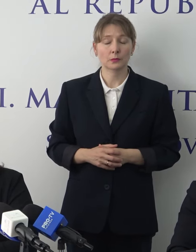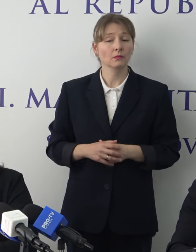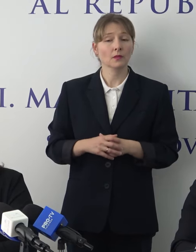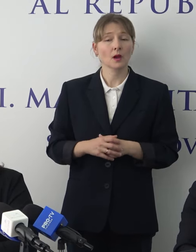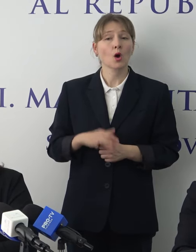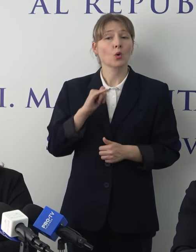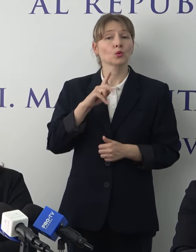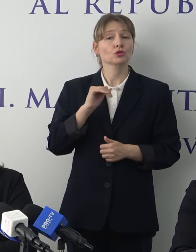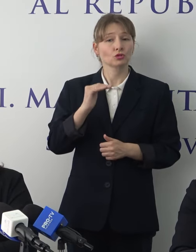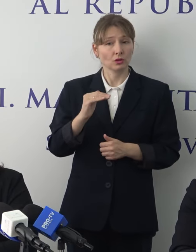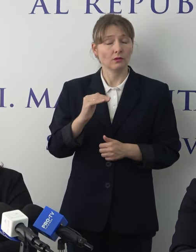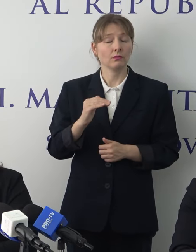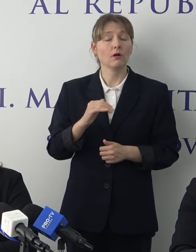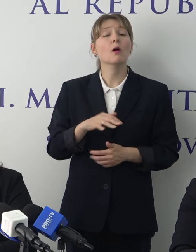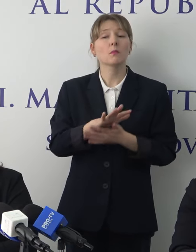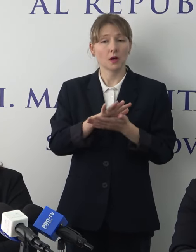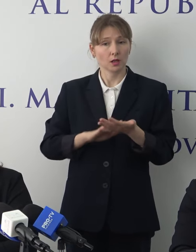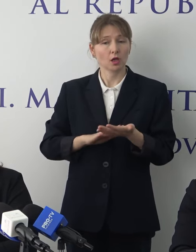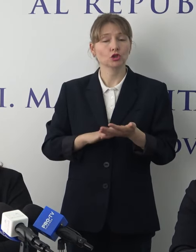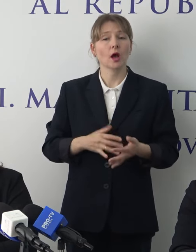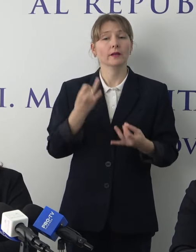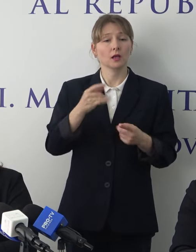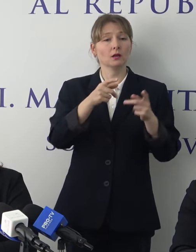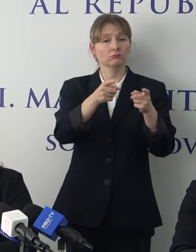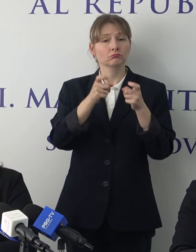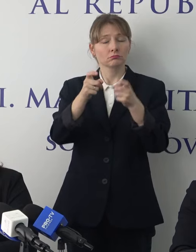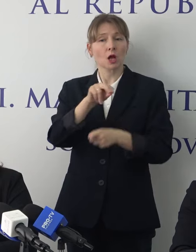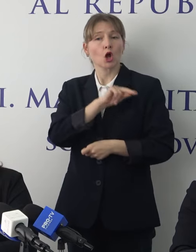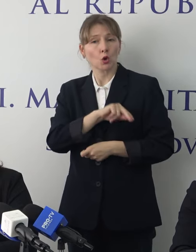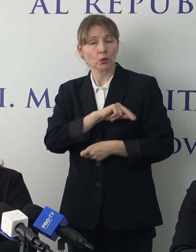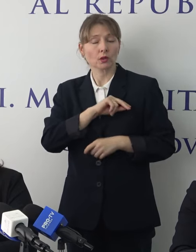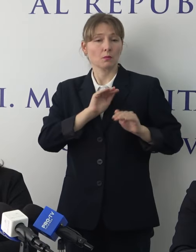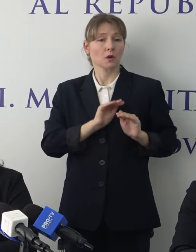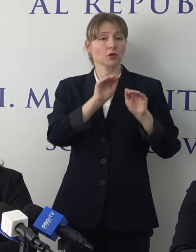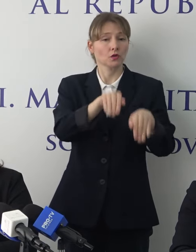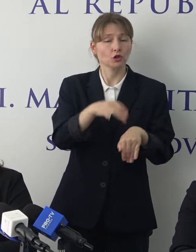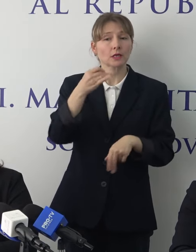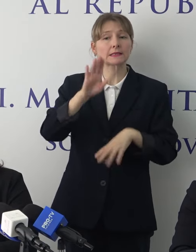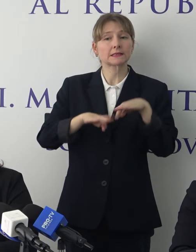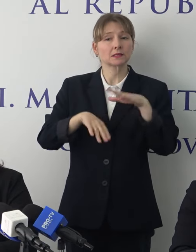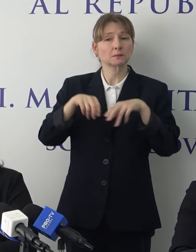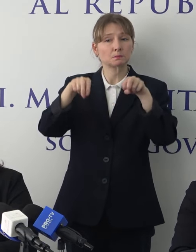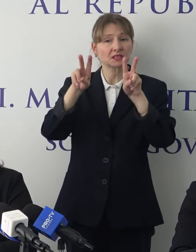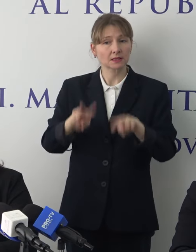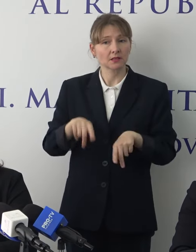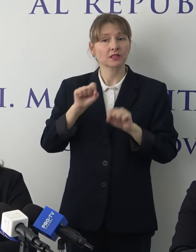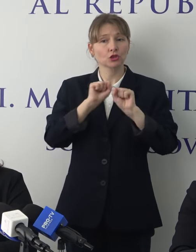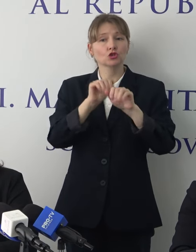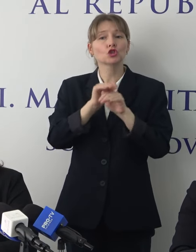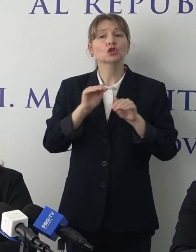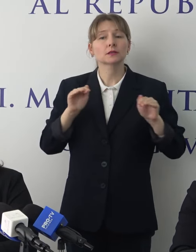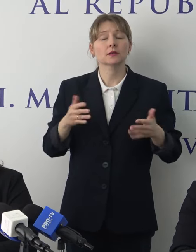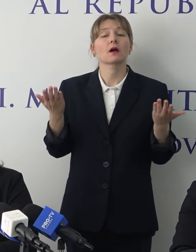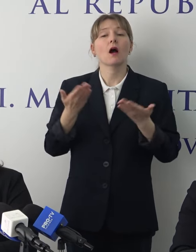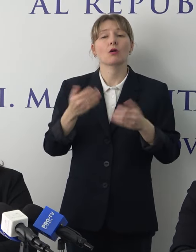Astfel, UNICEF susține procesul de recrutare, angajare și activitatea specialiștilor în protecția copilului, care